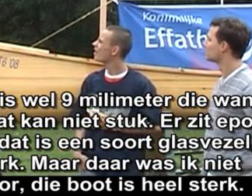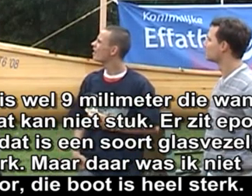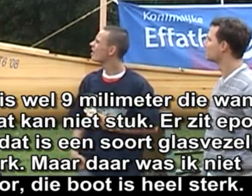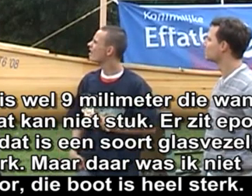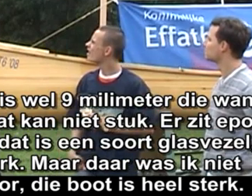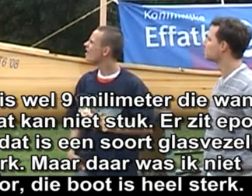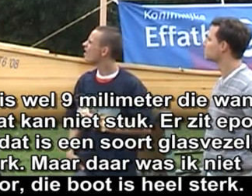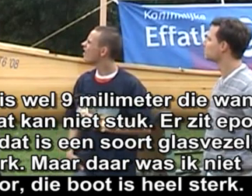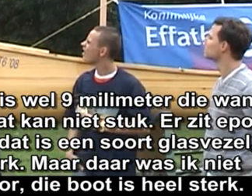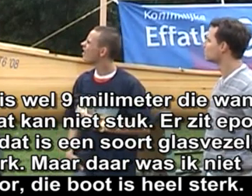mm, maar